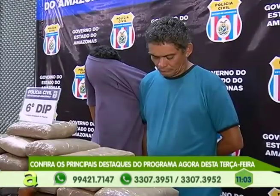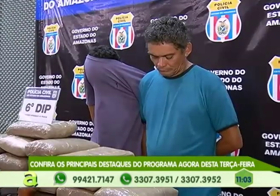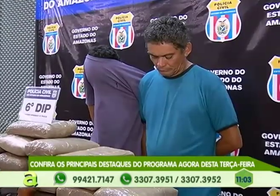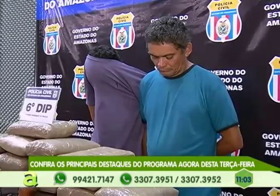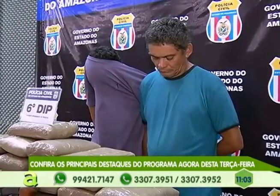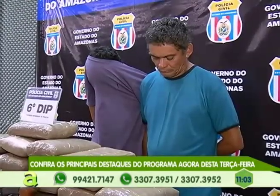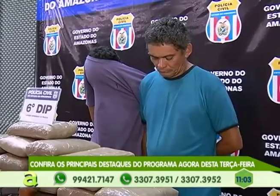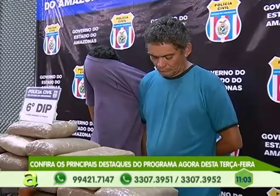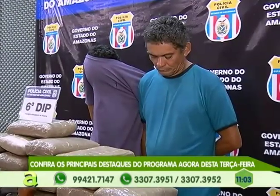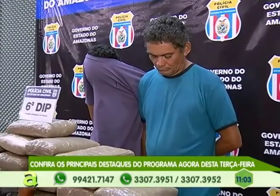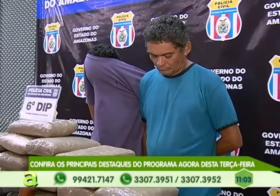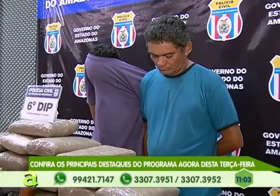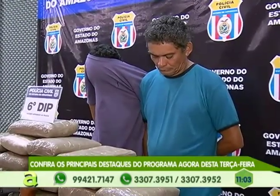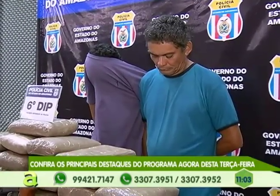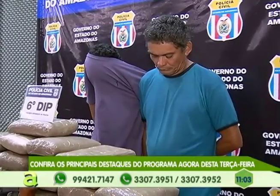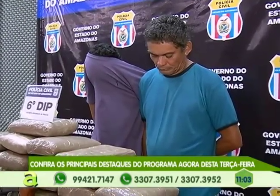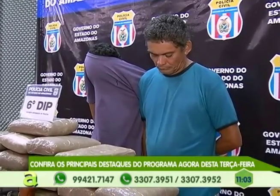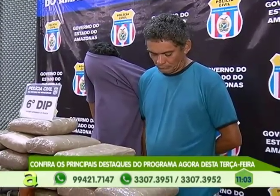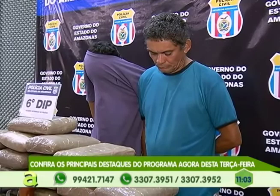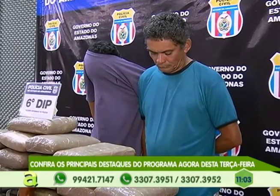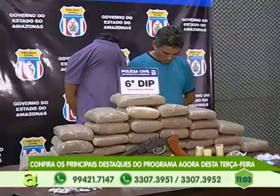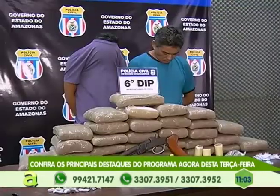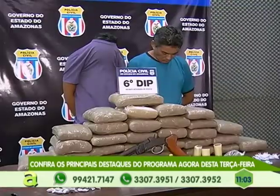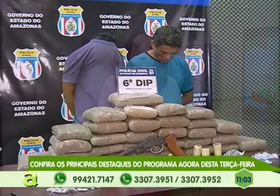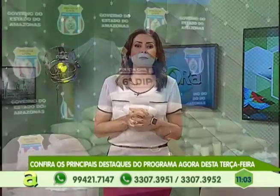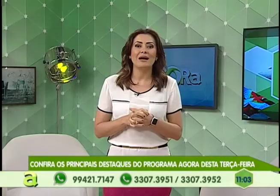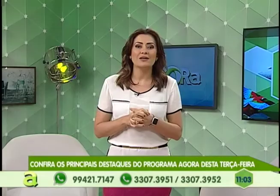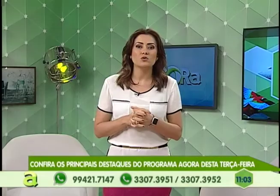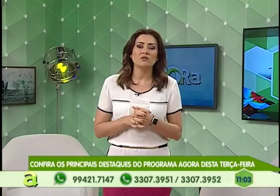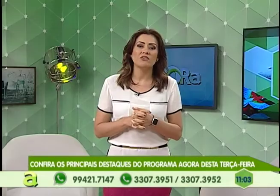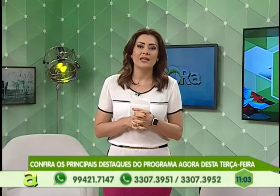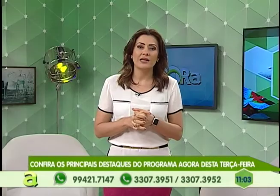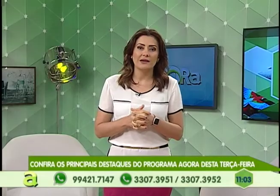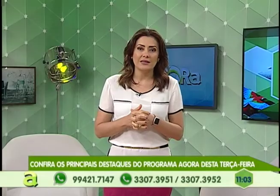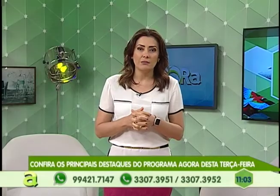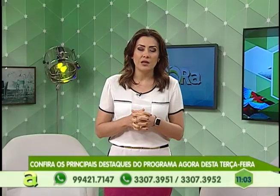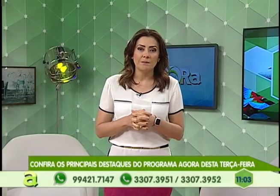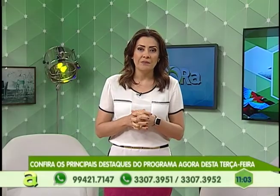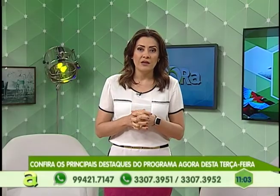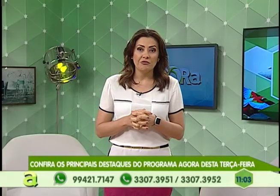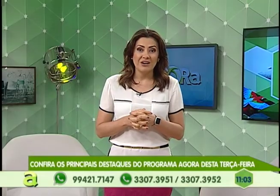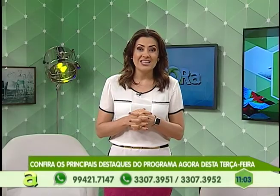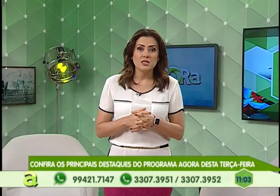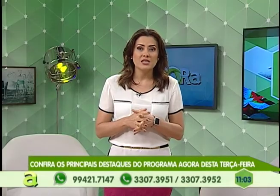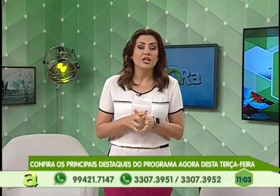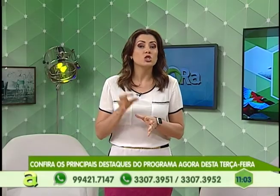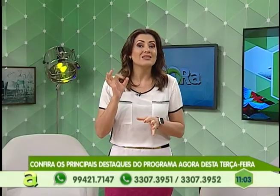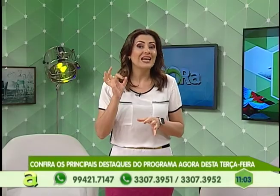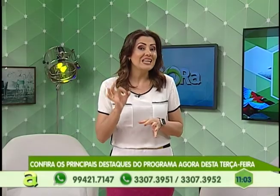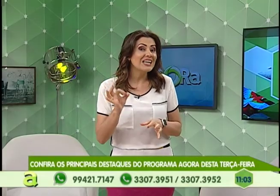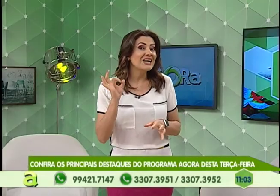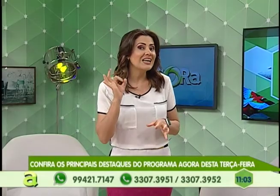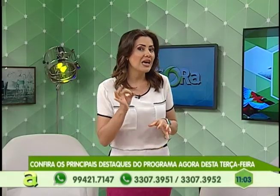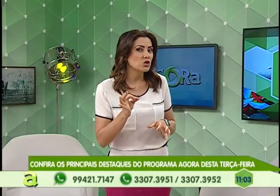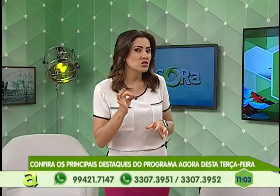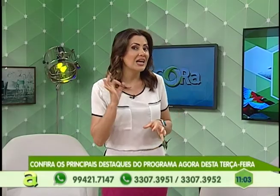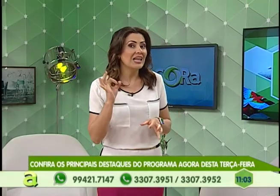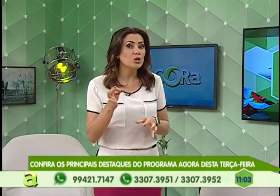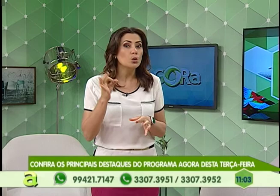pra você que tem do outro lado. Nós vamos trazer também homens armados que invadem a academia e fazem cerca de 30 clientes, além do